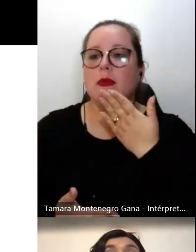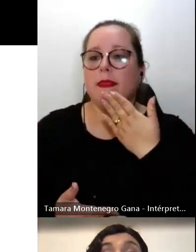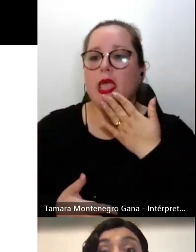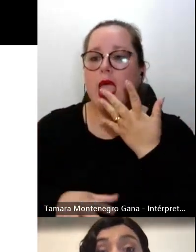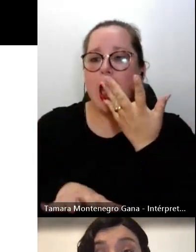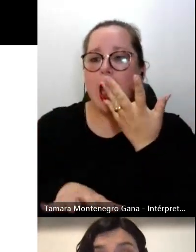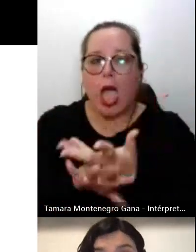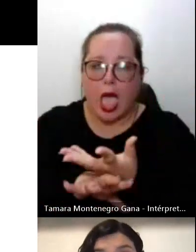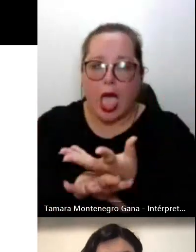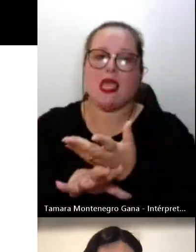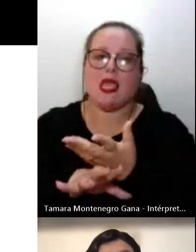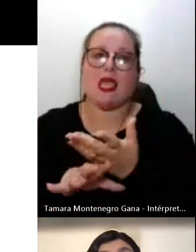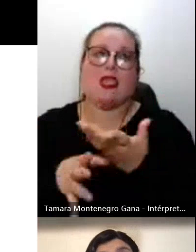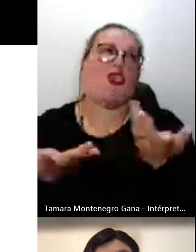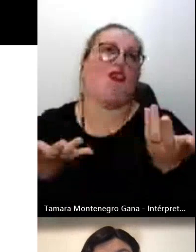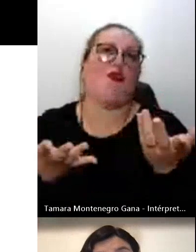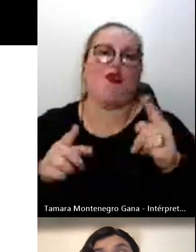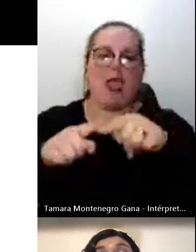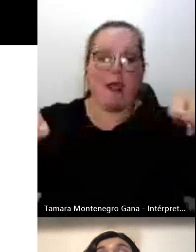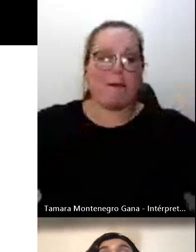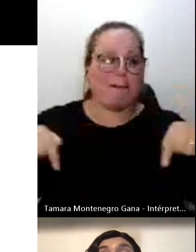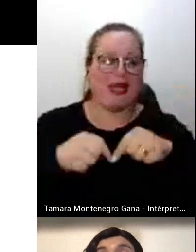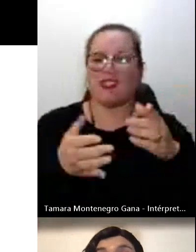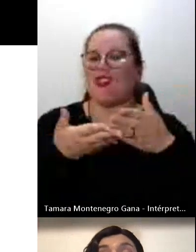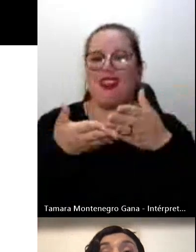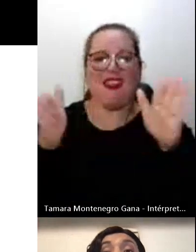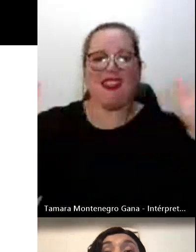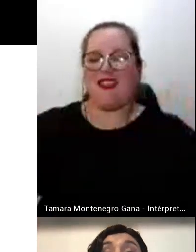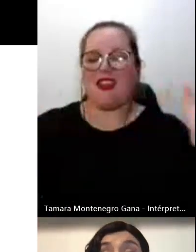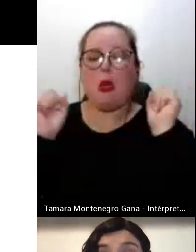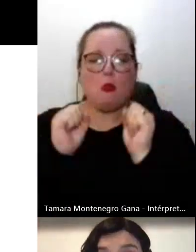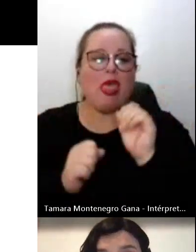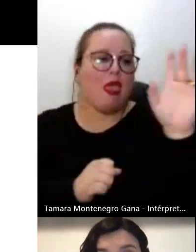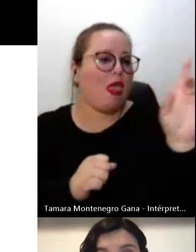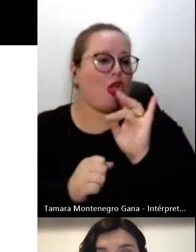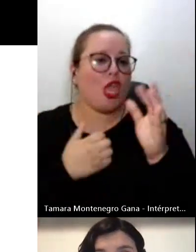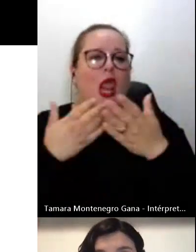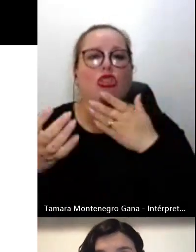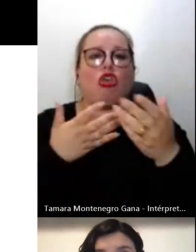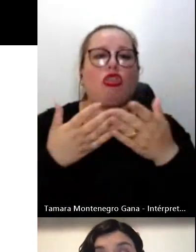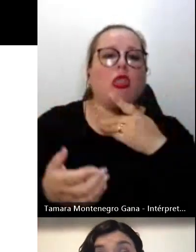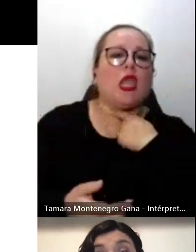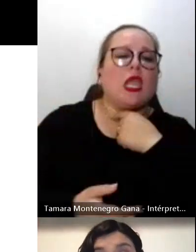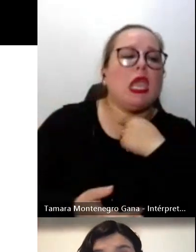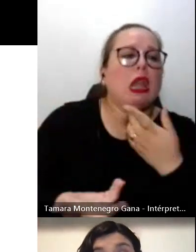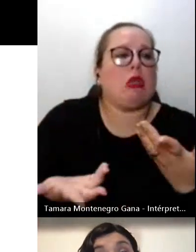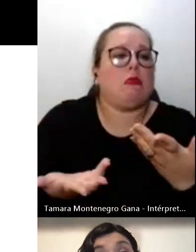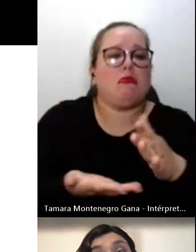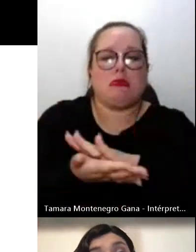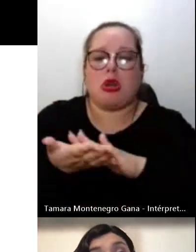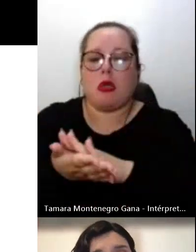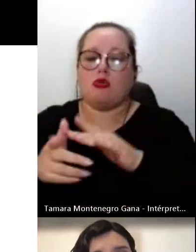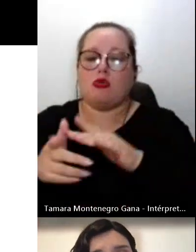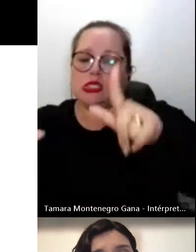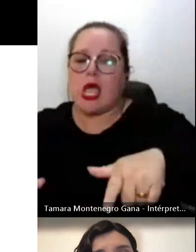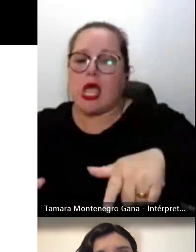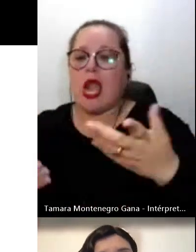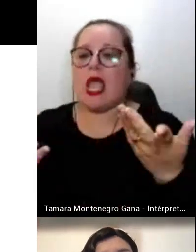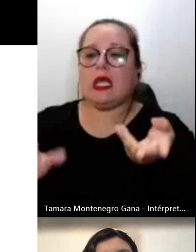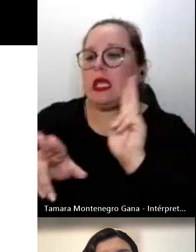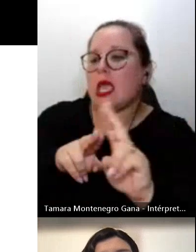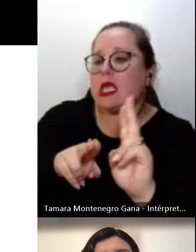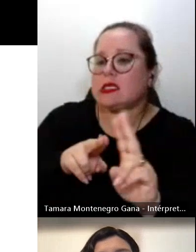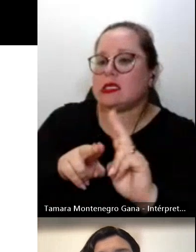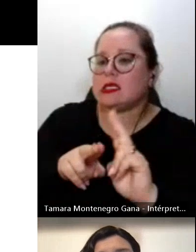un manejo más libre del espacio, donde los profesores podían elegir cómo querían tener este espacio, que no necesariamente